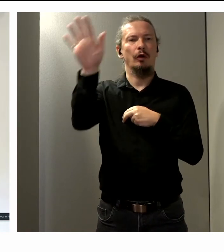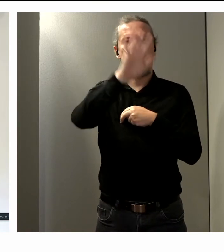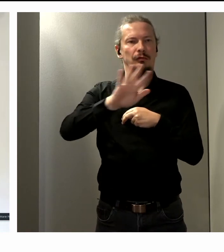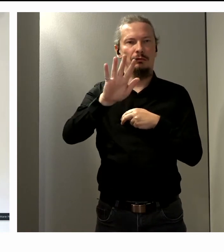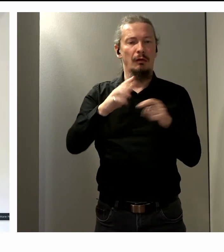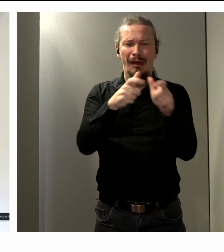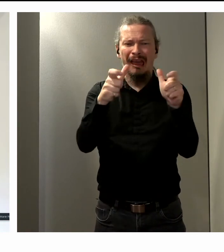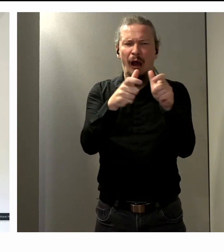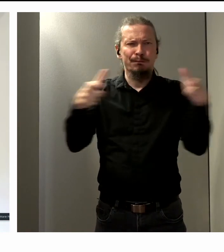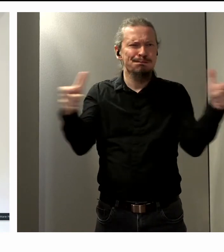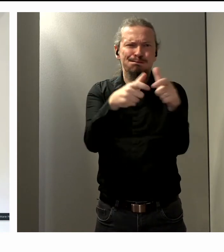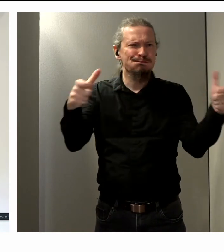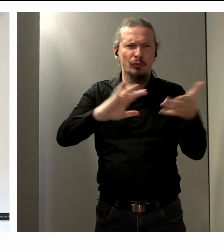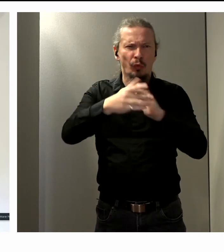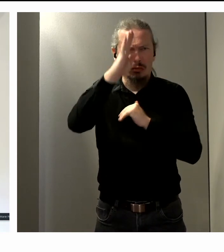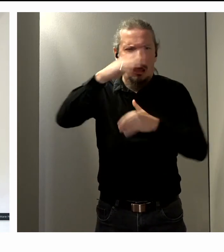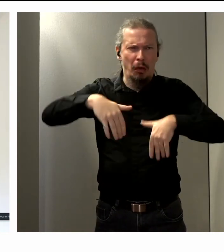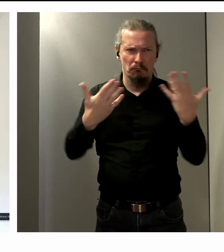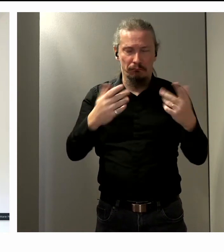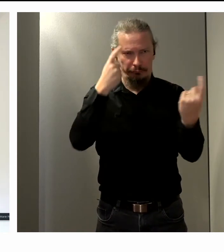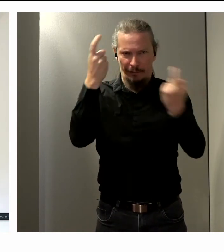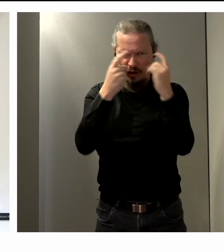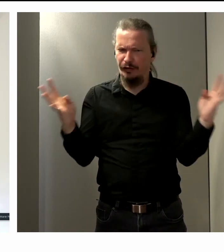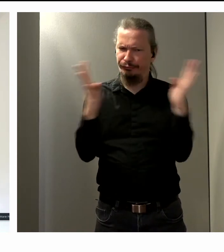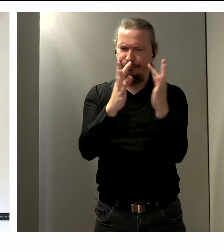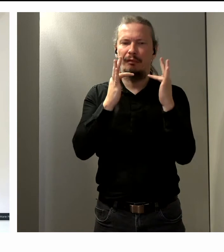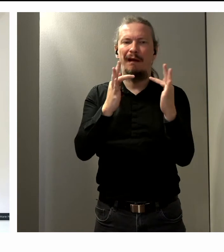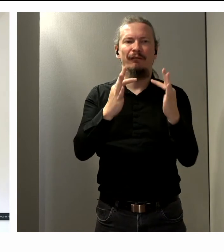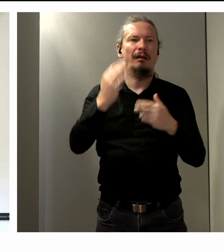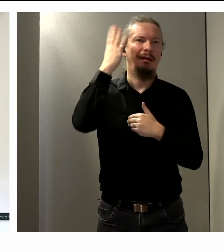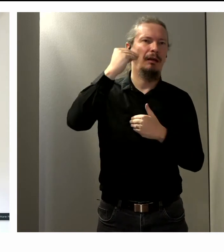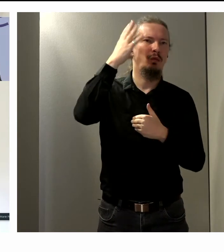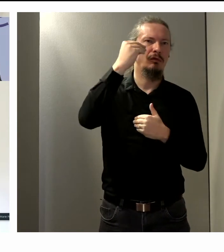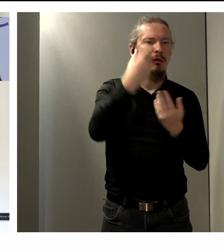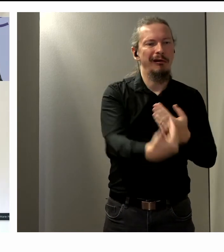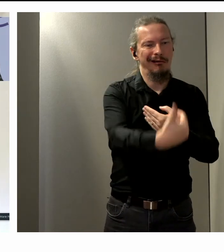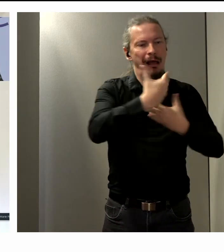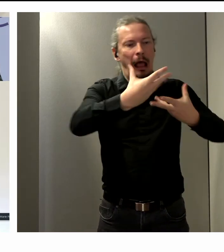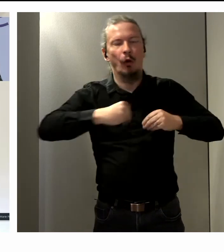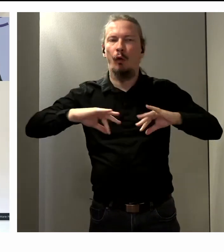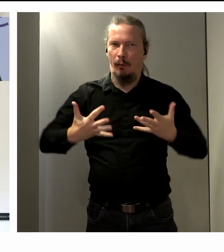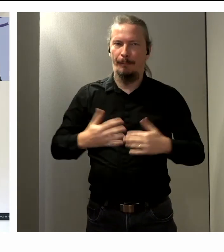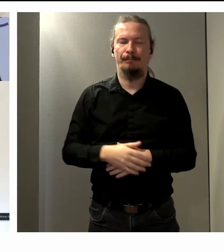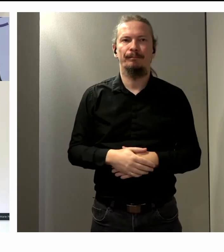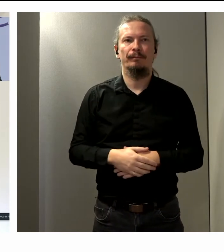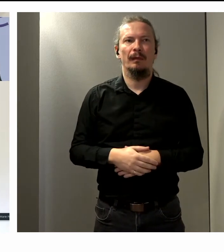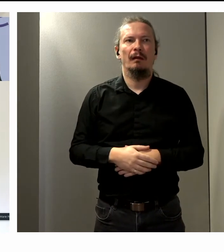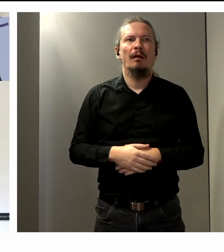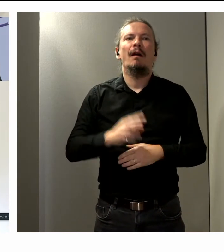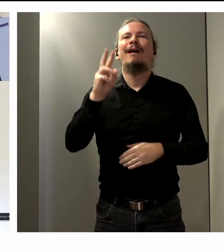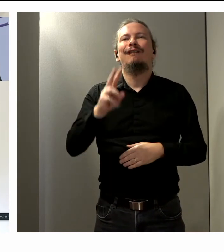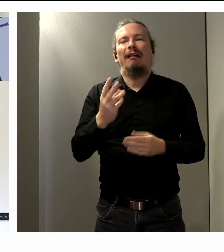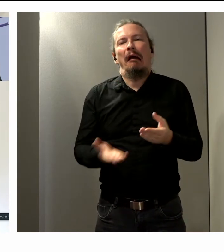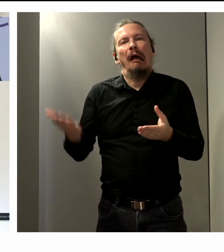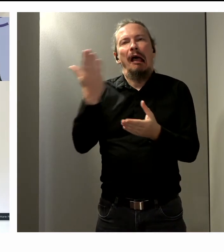posent des questions autour des universités et de l'accueil des étudiants dans ces collectivités. Donc, peut-être qu'on ne va pas intervenir